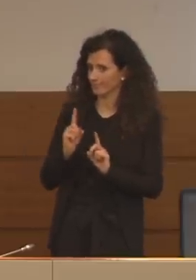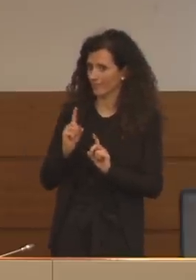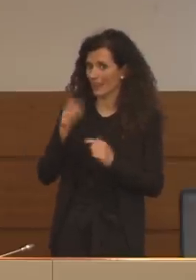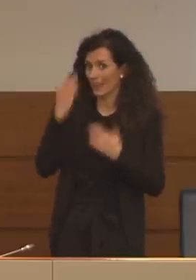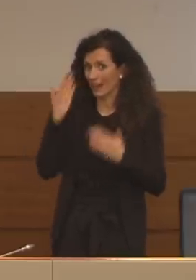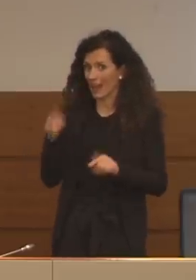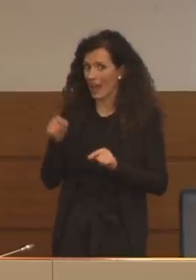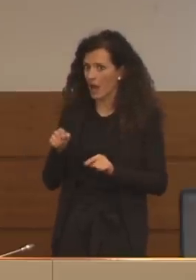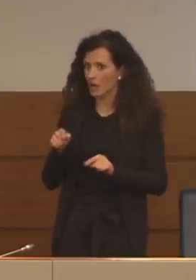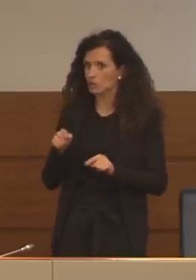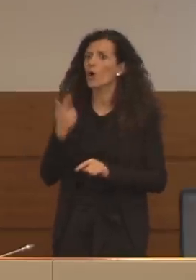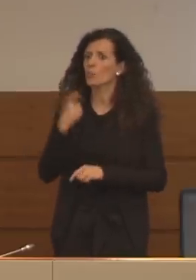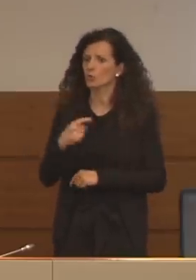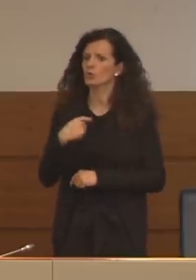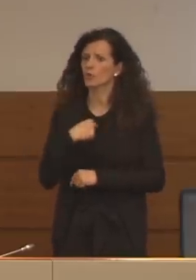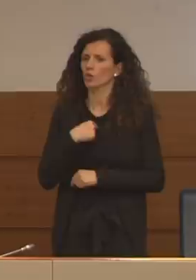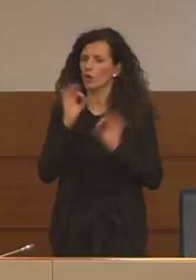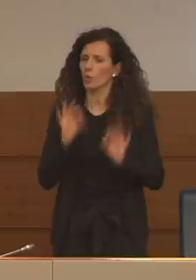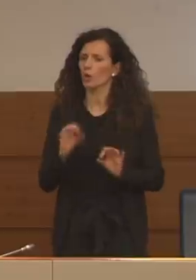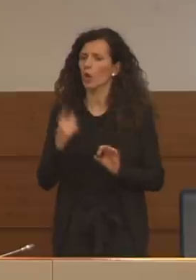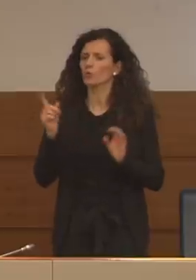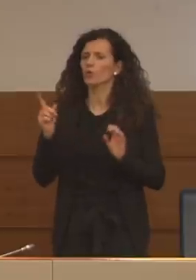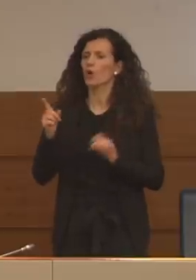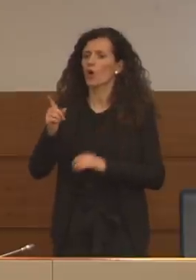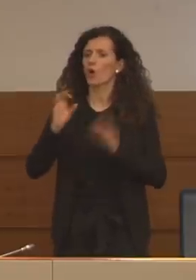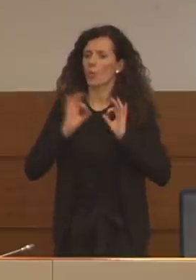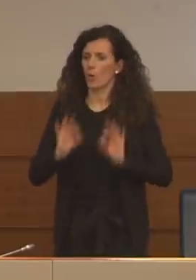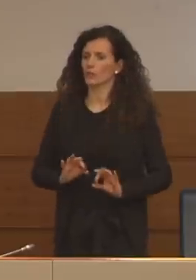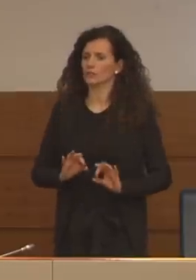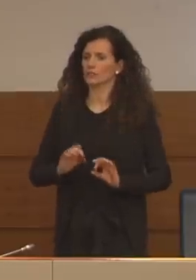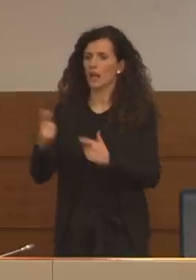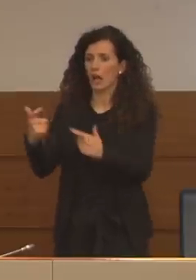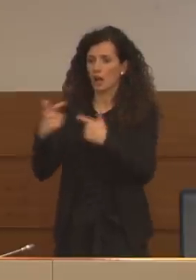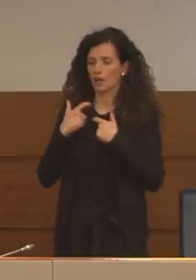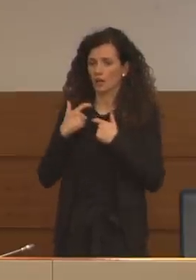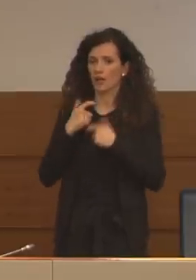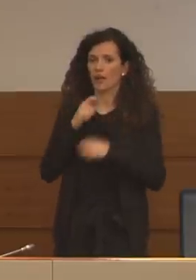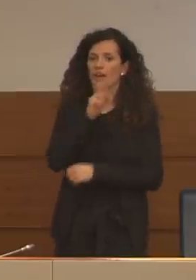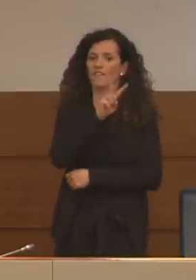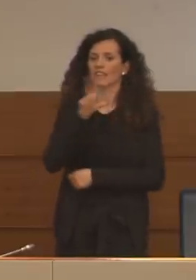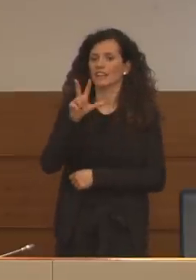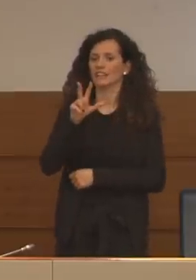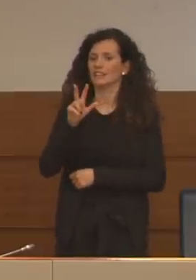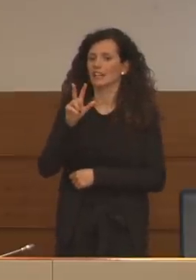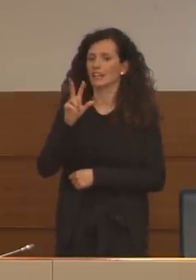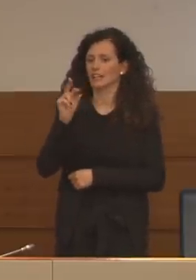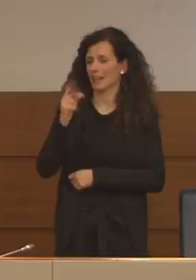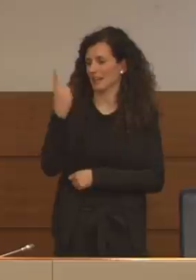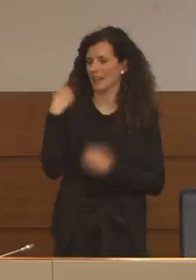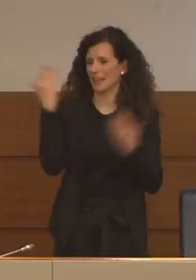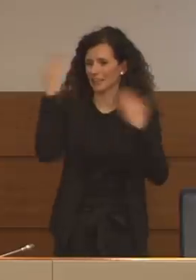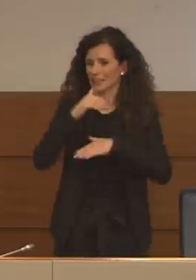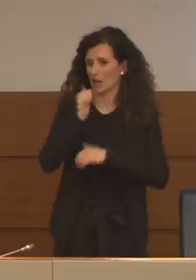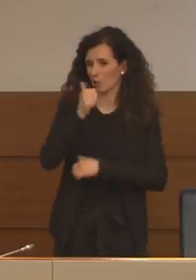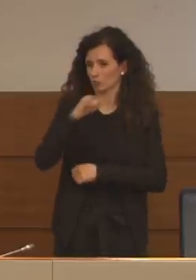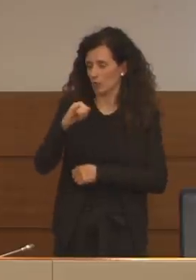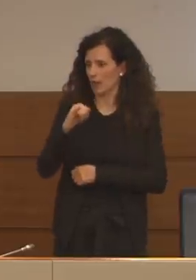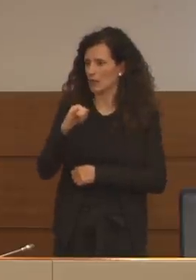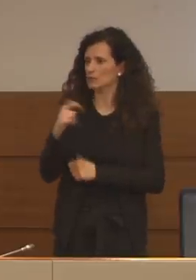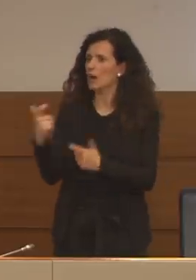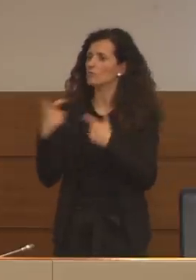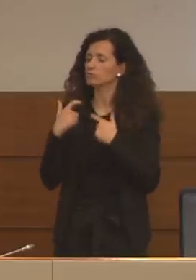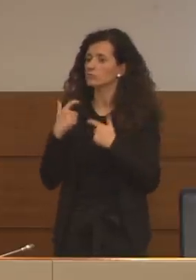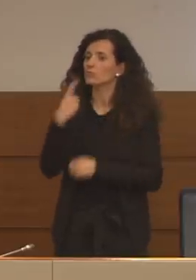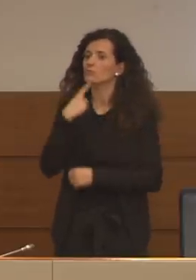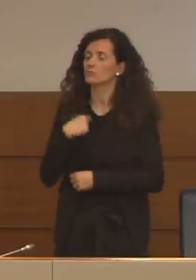personalmente sono stata fermata da una pattuglia della polizia alle 23 30 di ieri sera e che mi ha detto